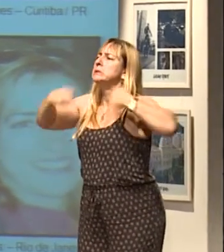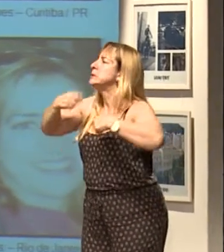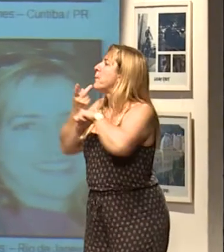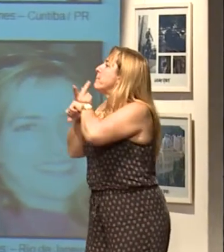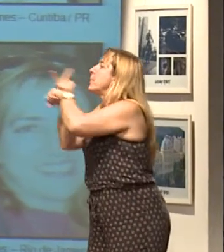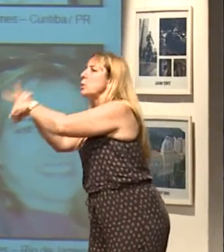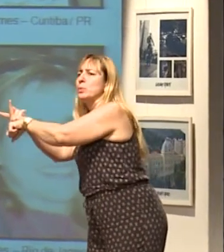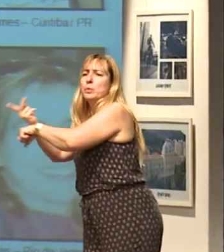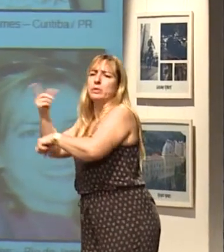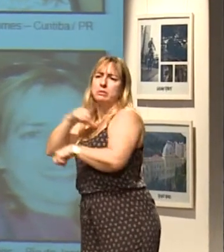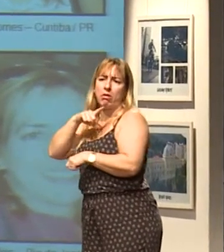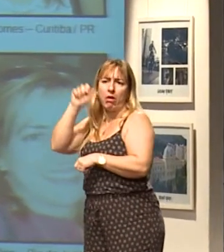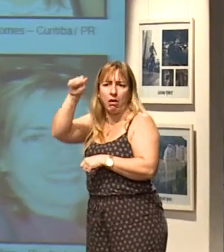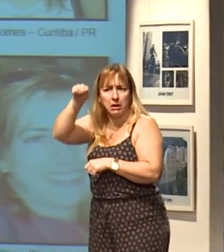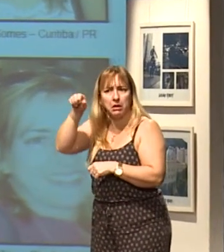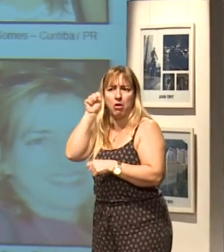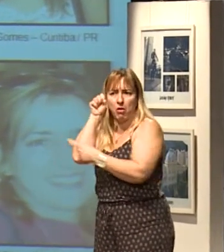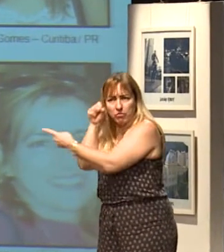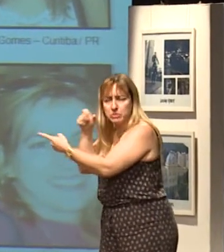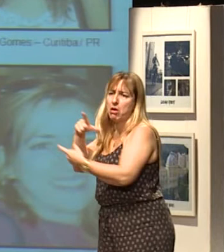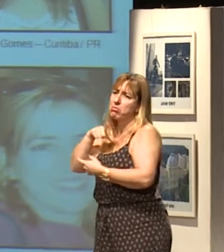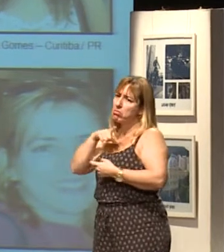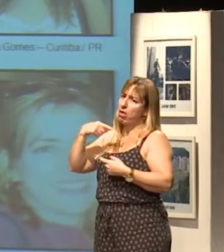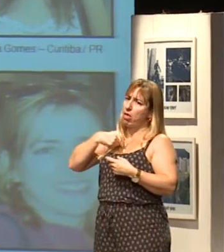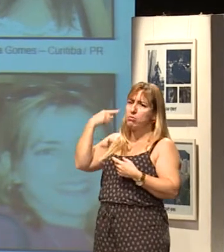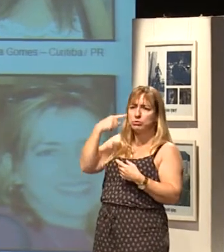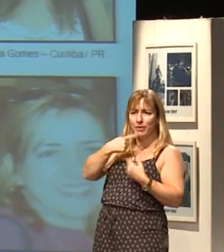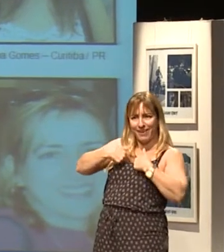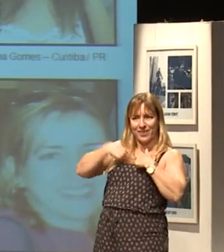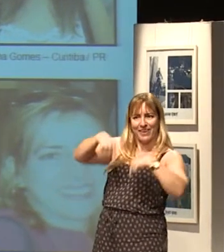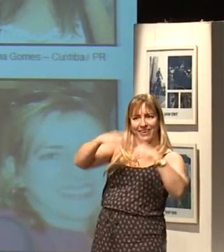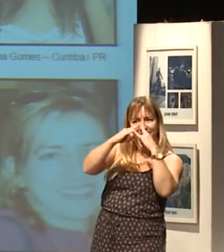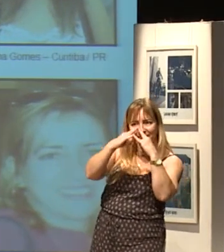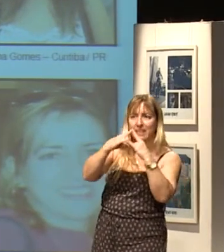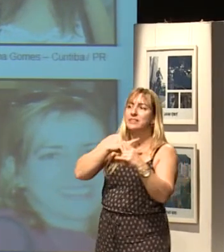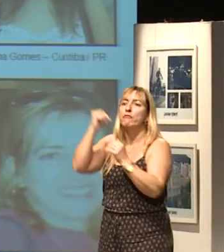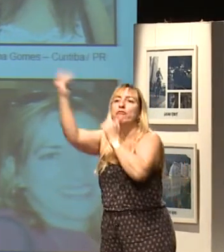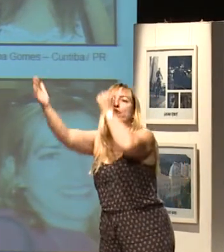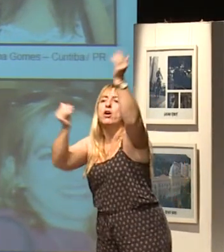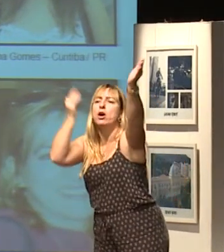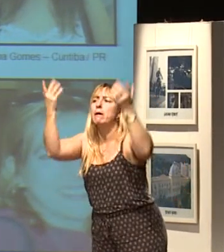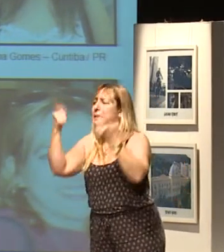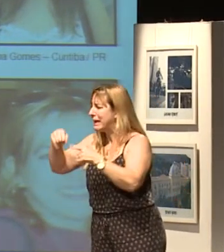Essas mulheres são mulheres que vocês podem procurar caso estejam sofrendo algum tipo de abuso. Tem a